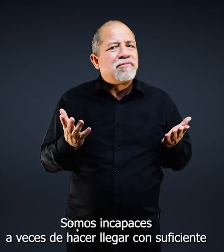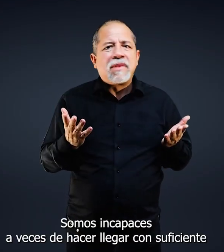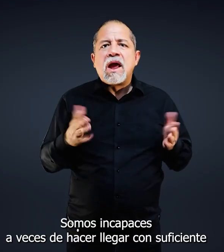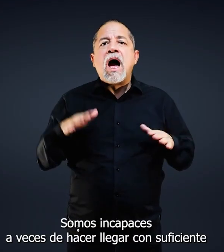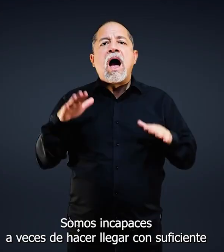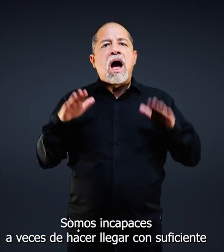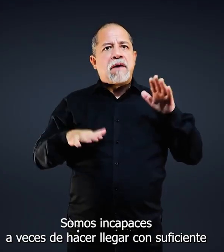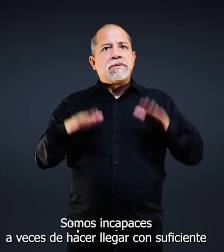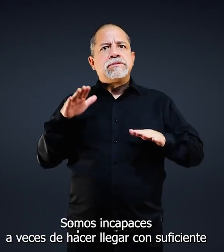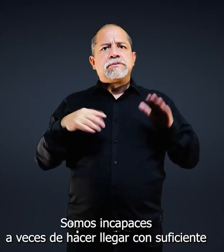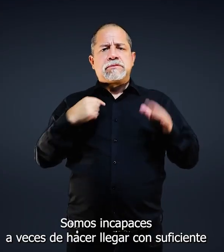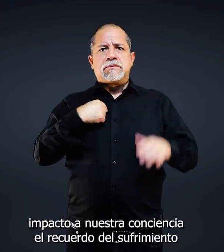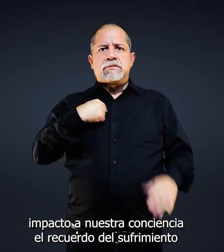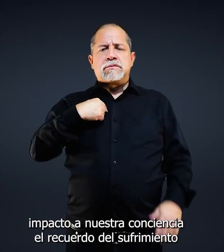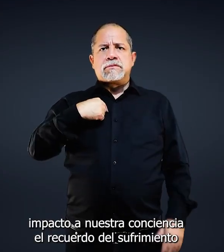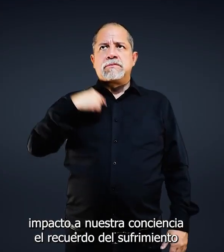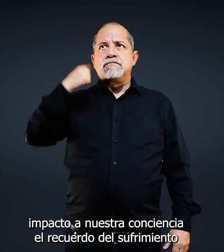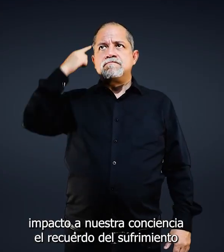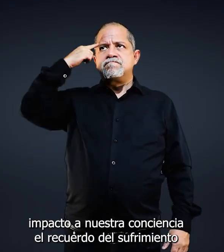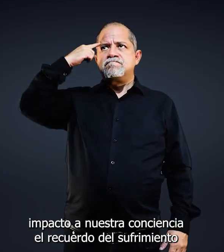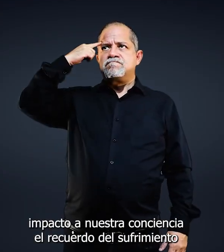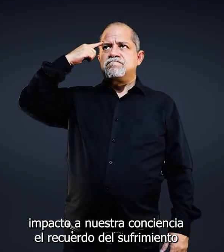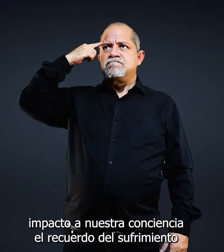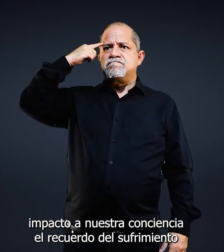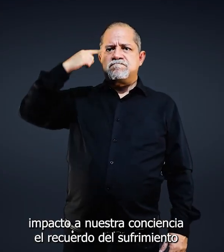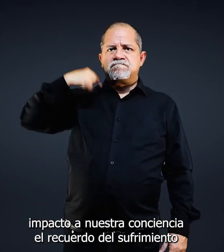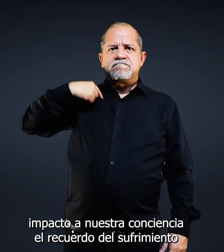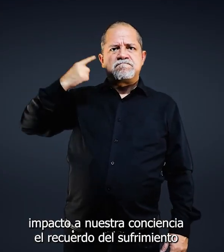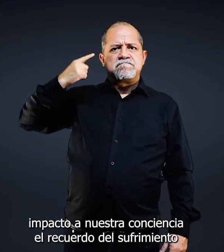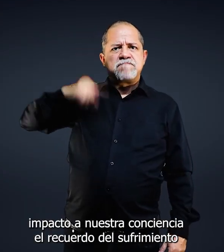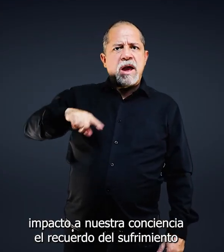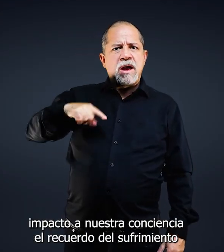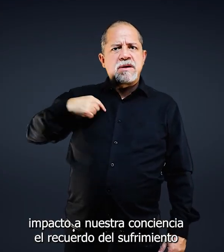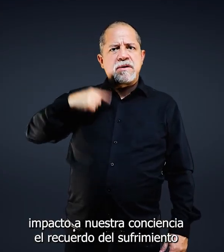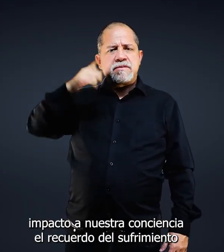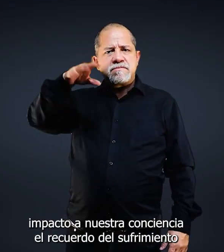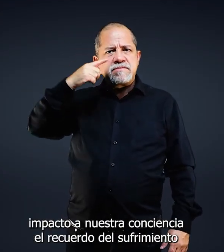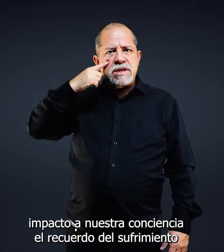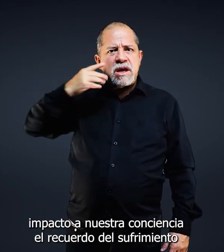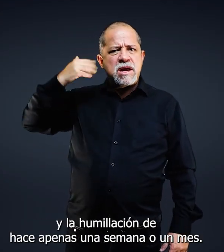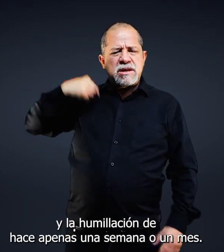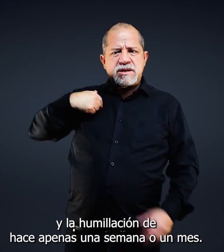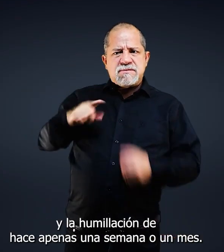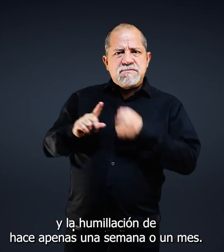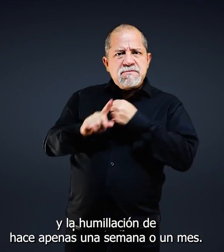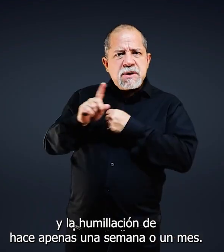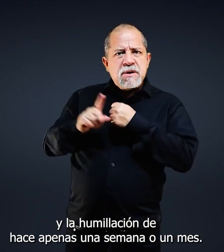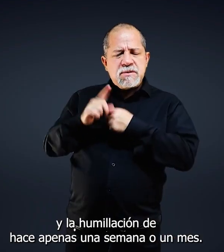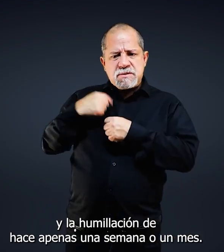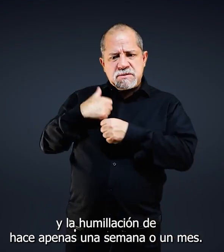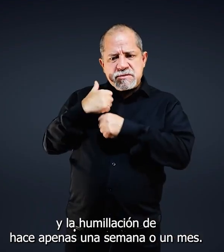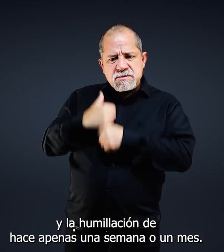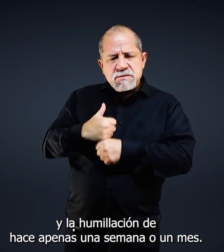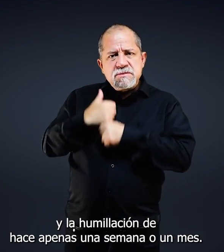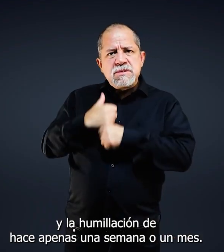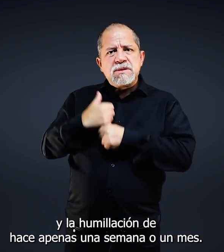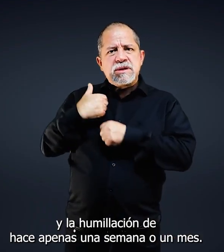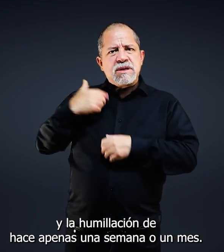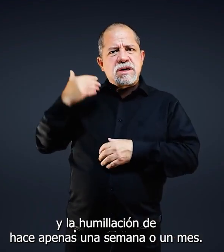llegar con suficiente impacto a nuestra conciencia el recuerdo del sufrimiento y la humillación de hace apenas una semana